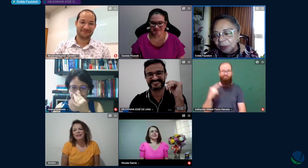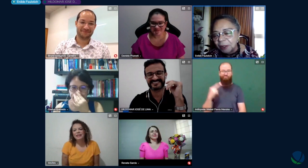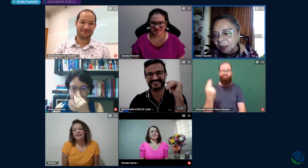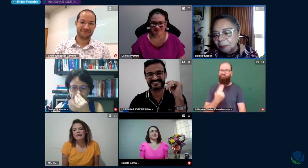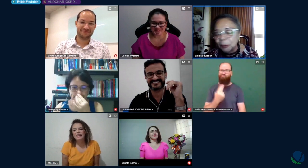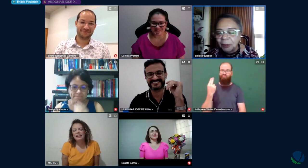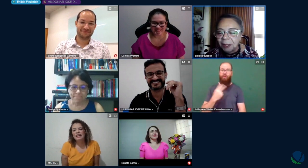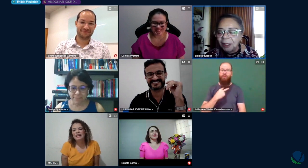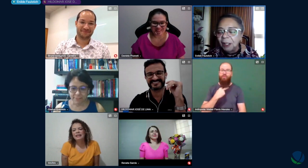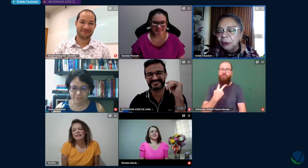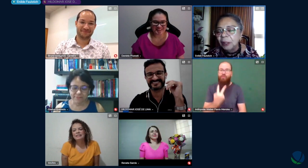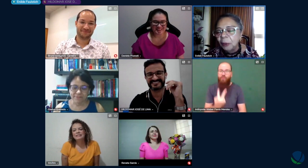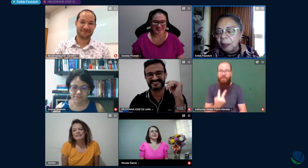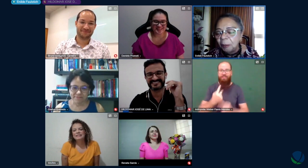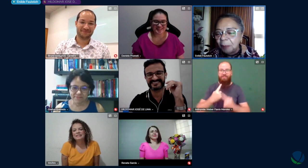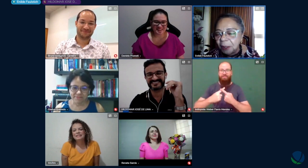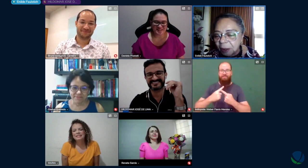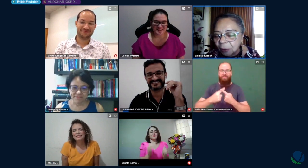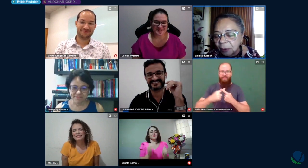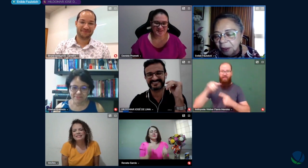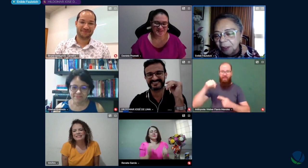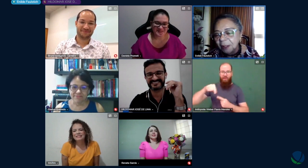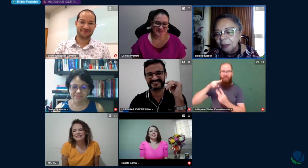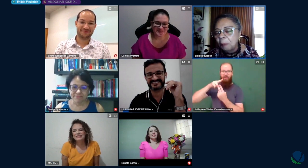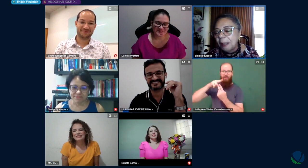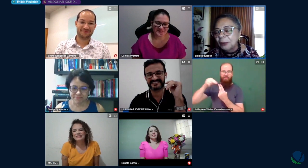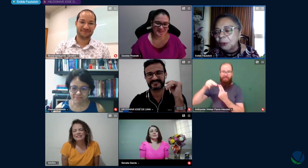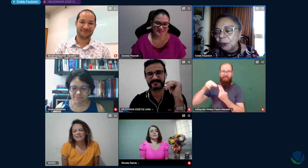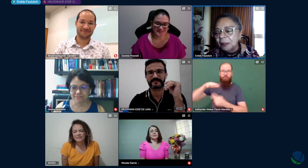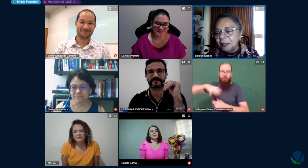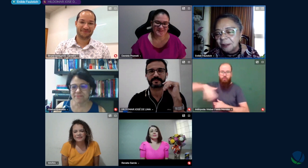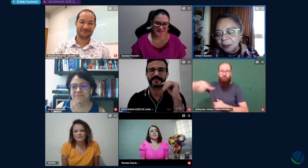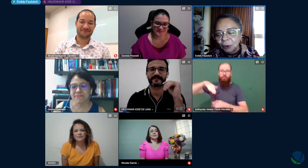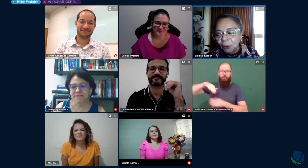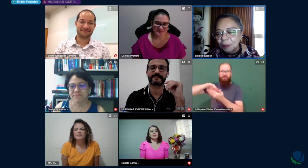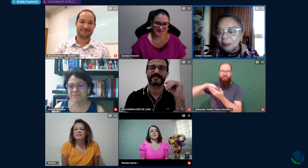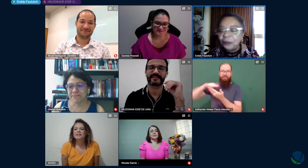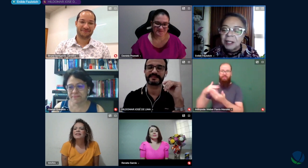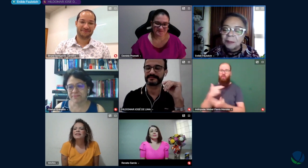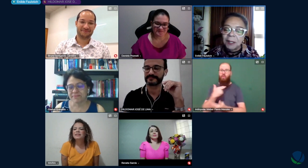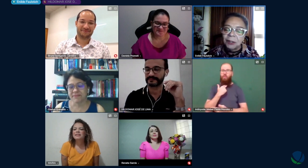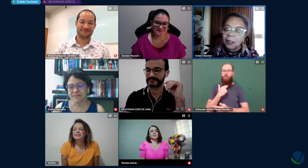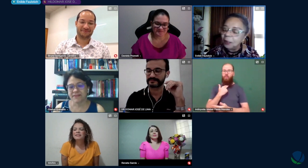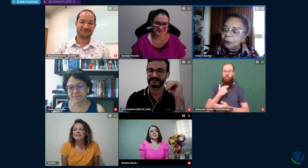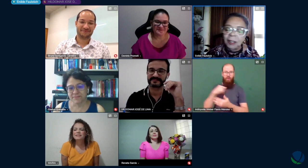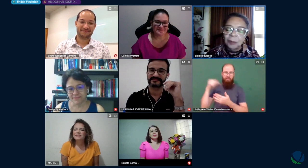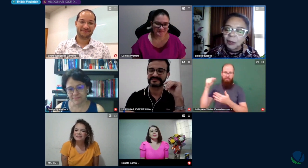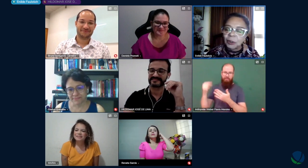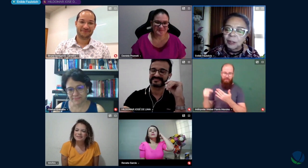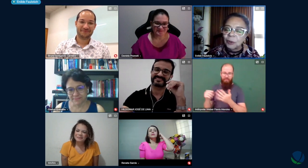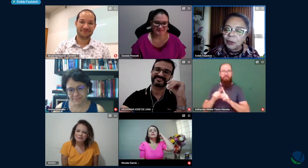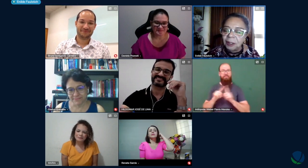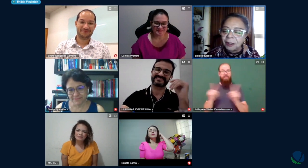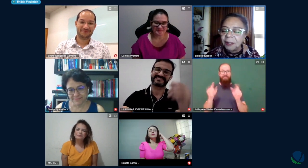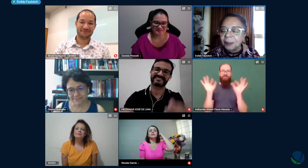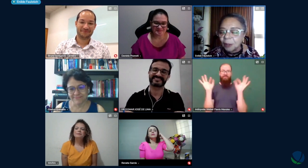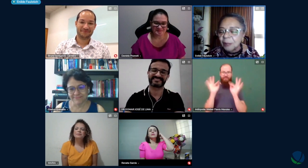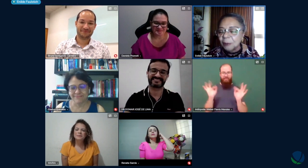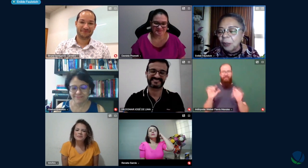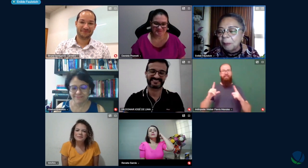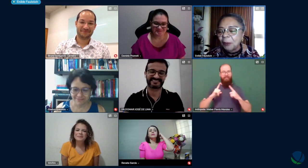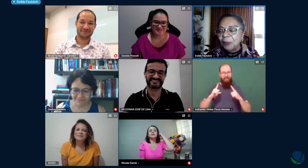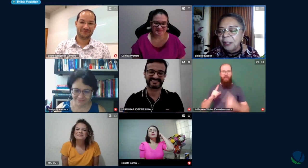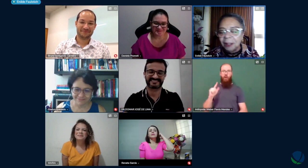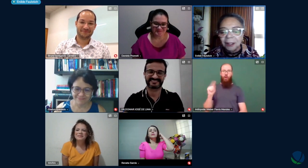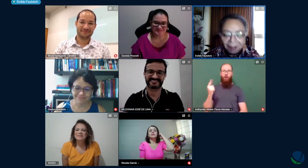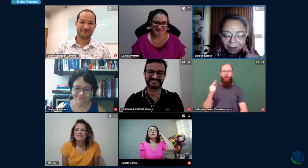a voz aqui, porque os da UNB estão ocupados com outras questões, mas felizmente, falei, não, mas nós temos Goiânia, então nós